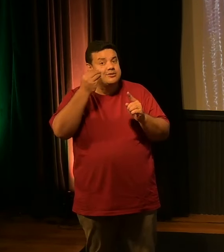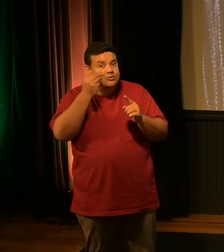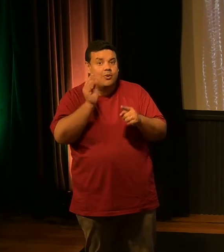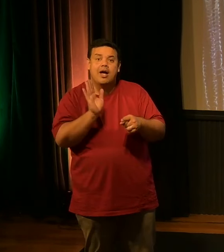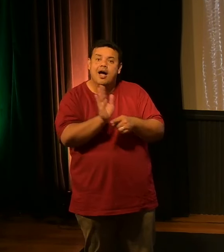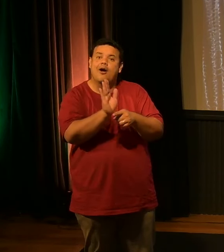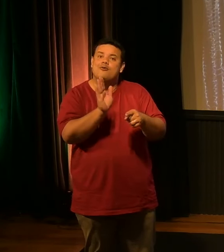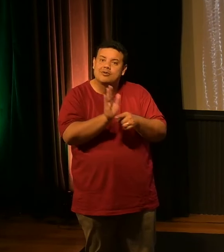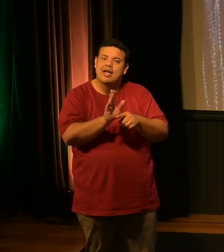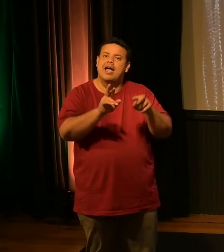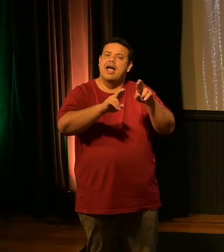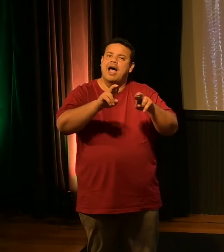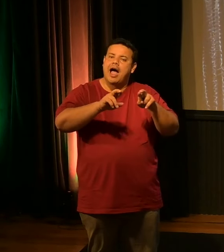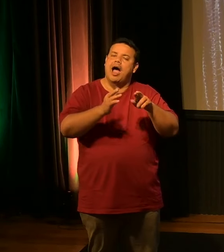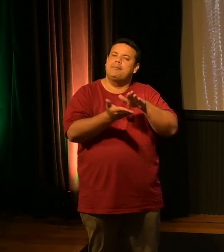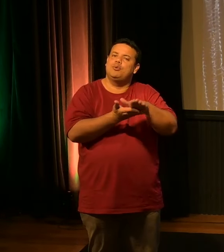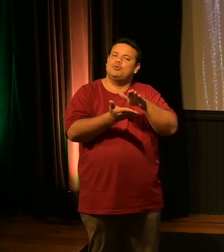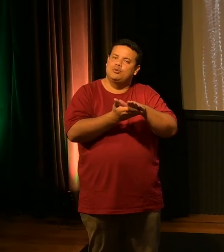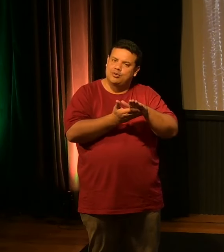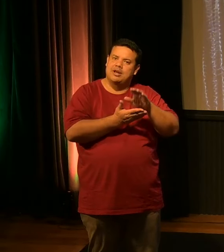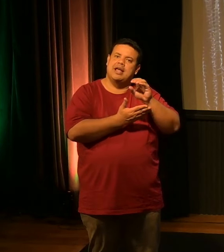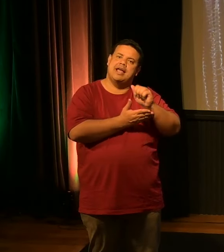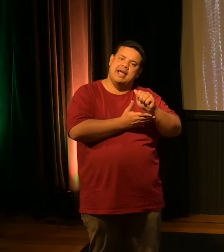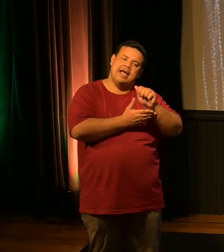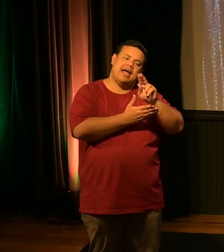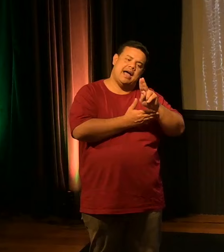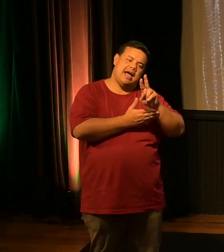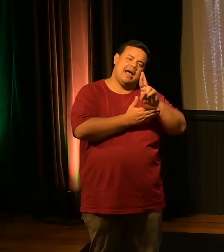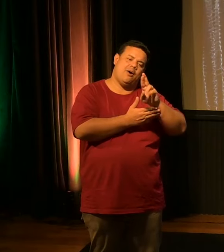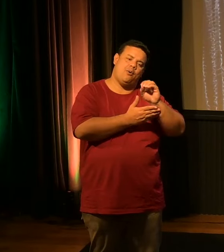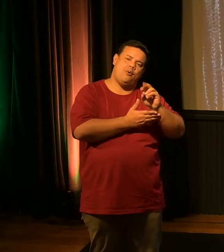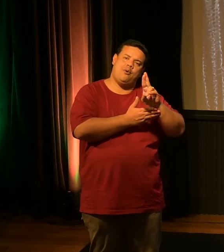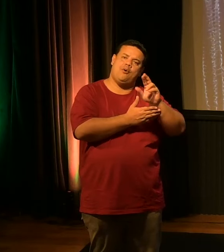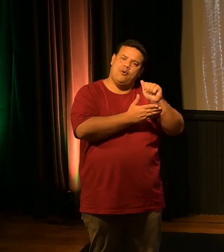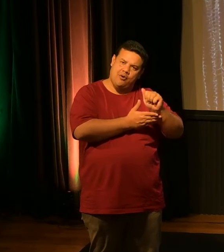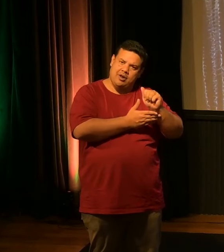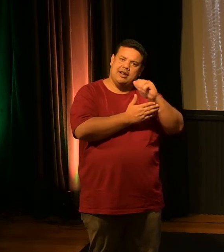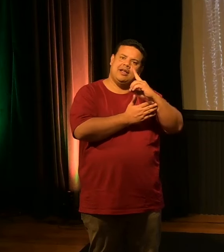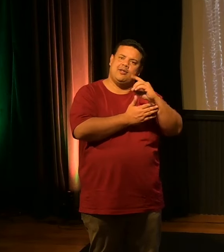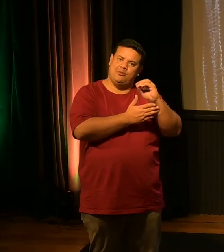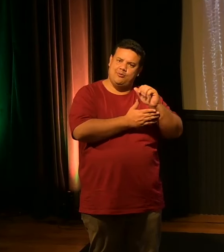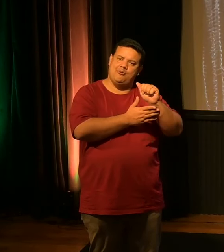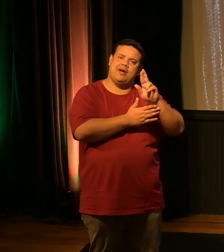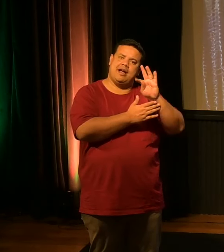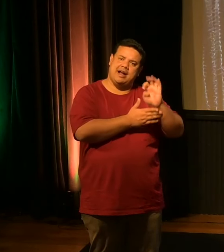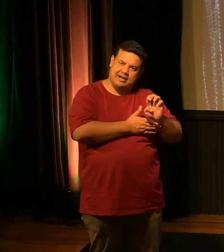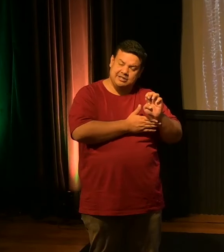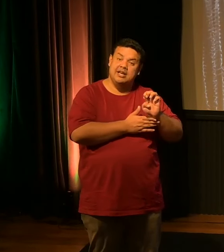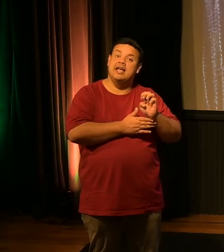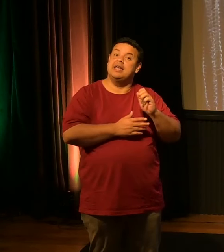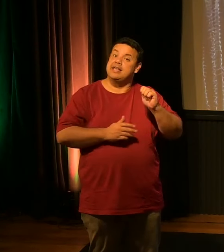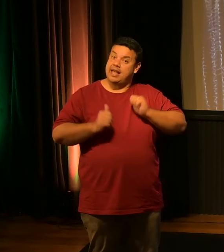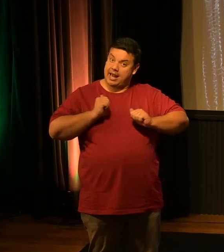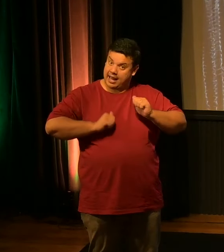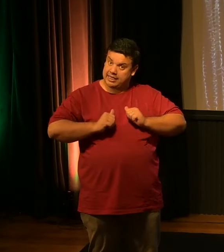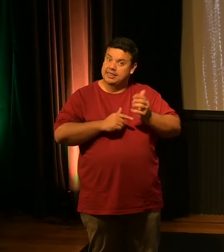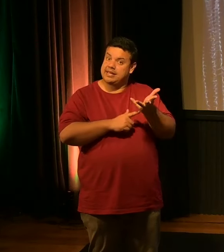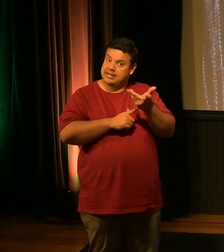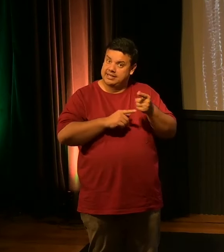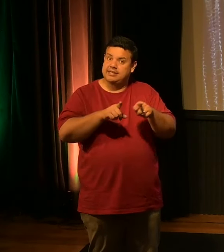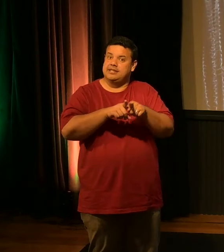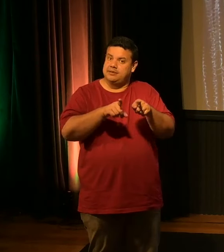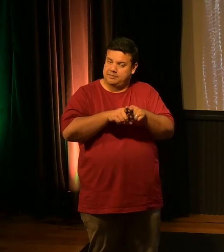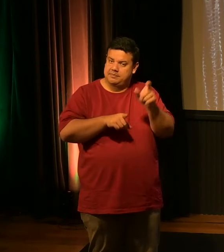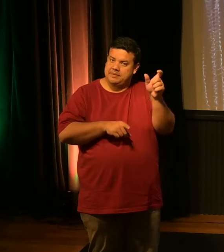Aurora Duarte, que também era atriz, né, e aceitou o desafio. Uma